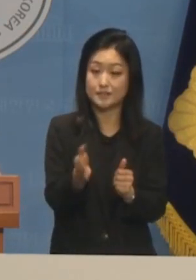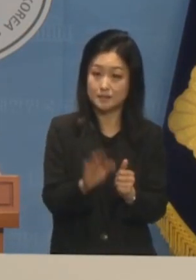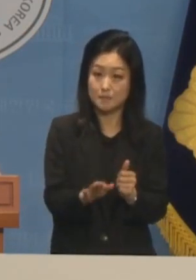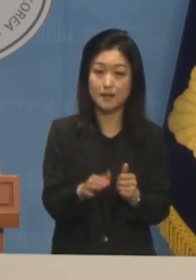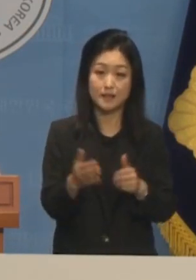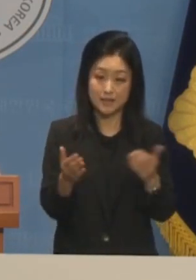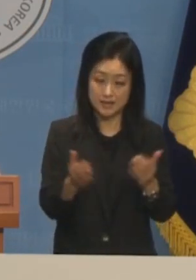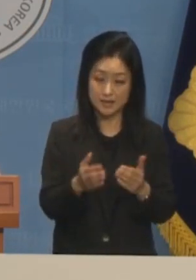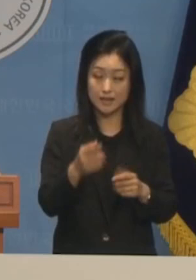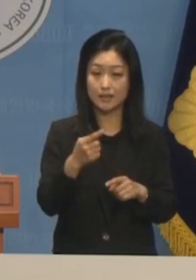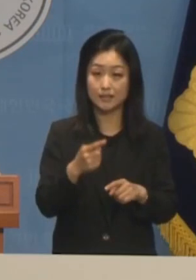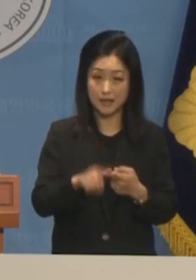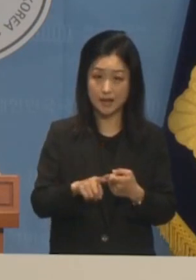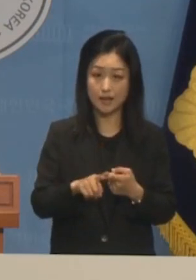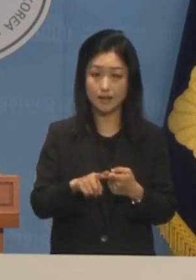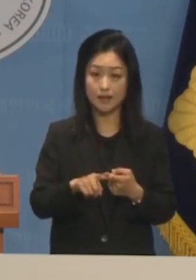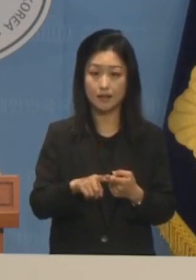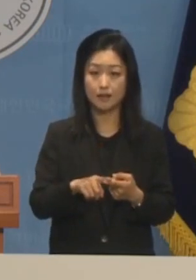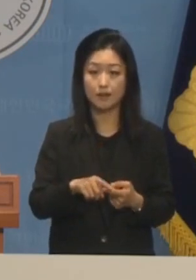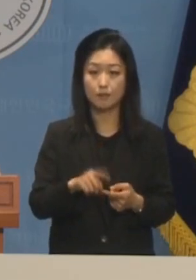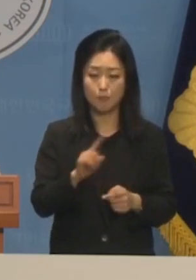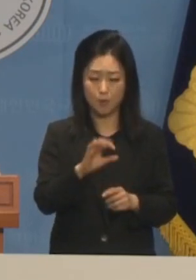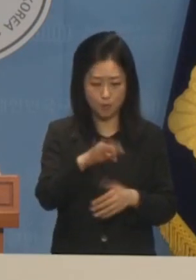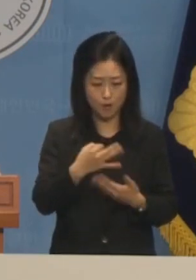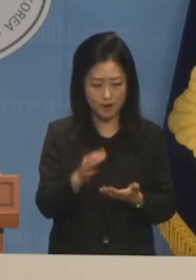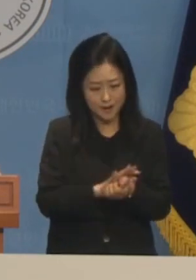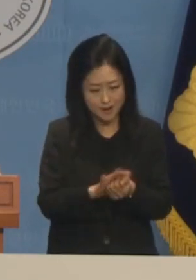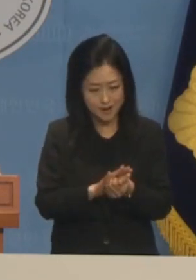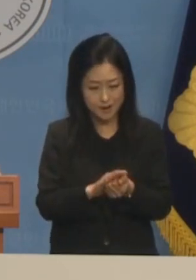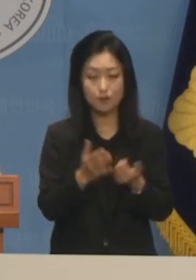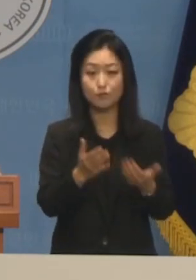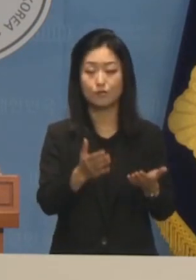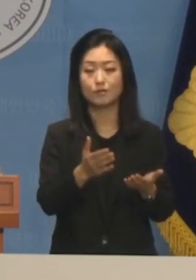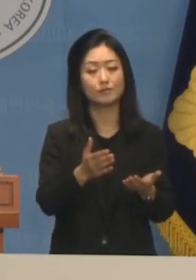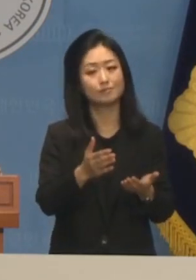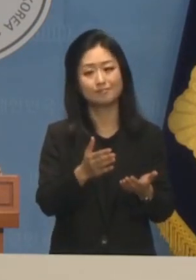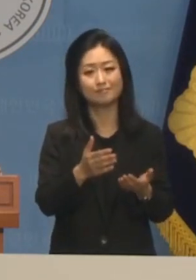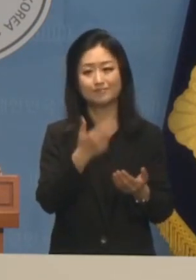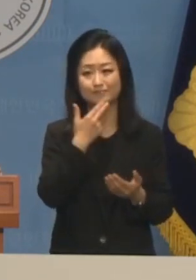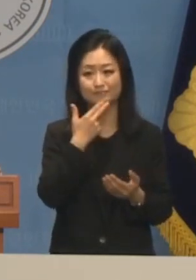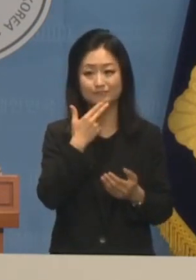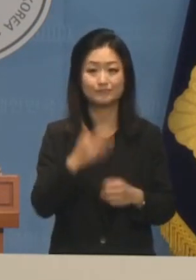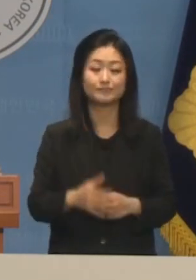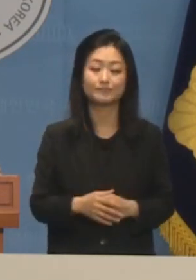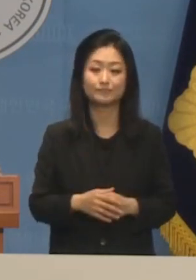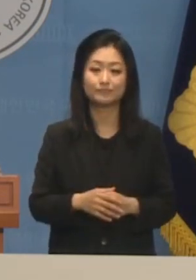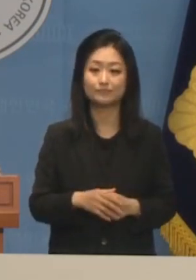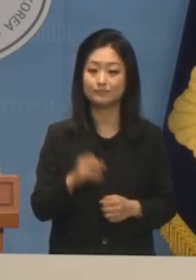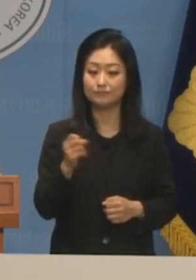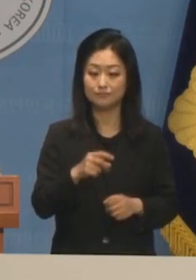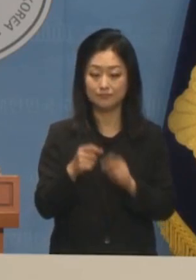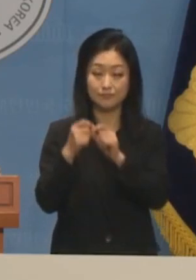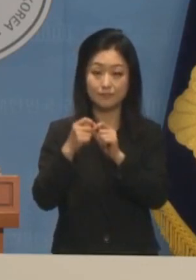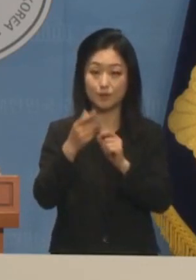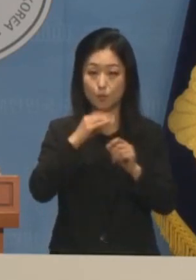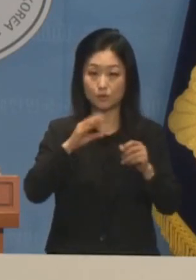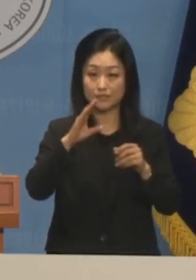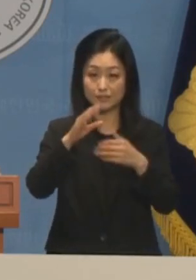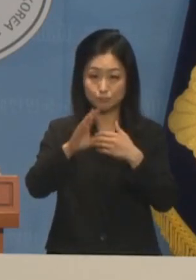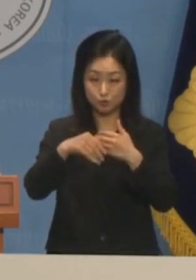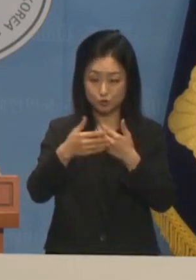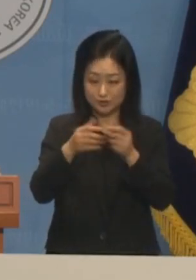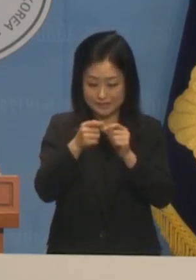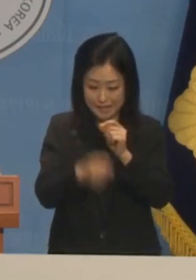이들의 업무와 처우에 대한 규정이 제대로 마련되어 있지 않기 때문입니다. 보건의료노조 산하에는 보건복지